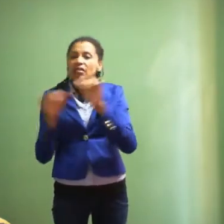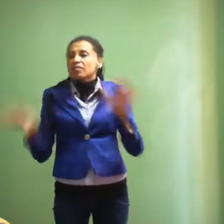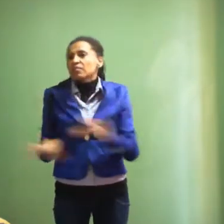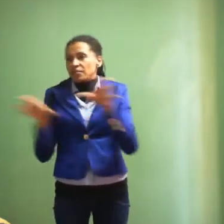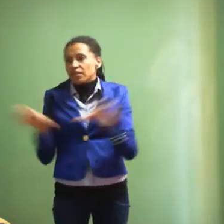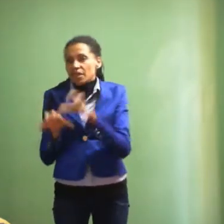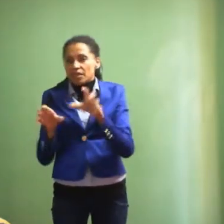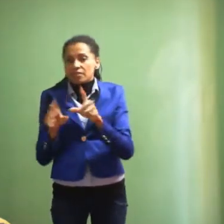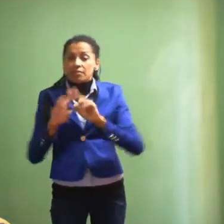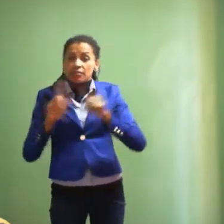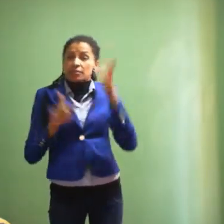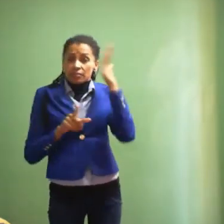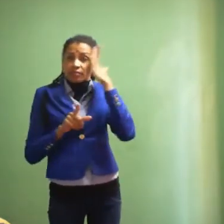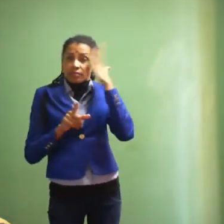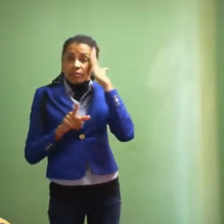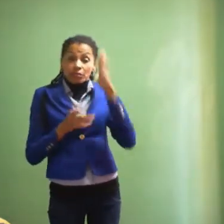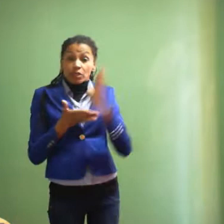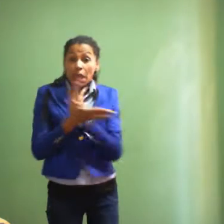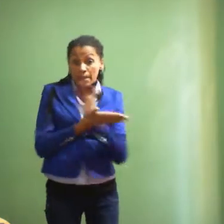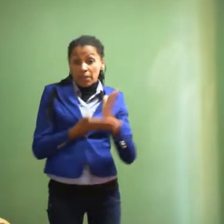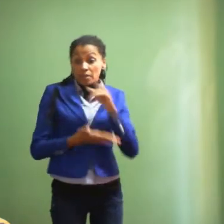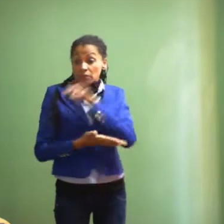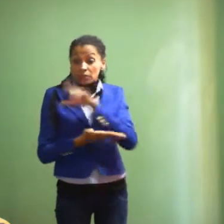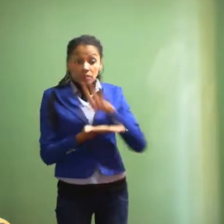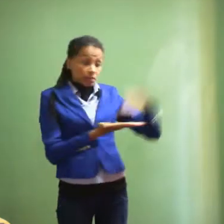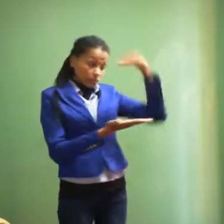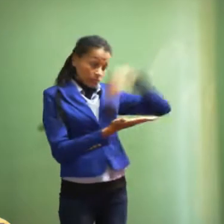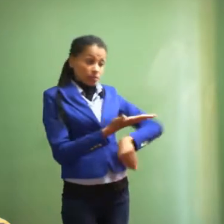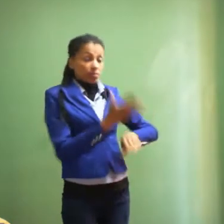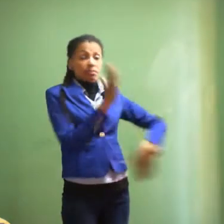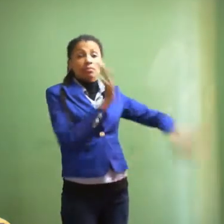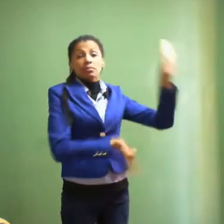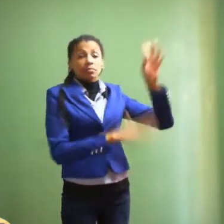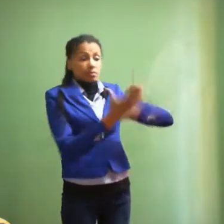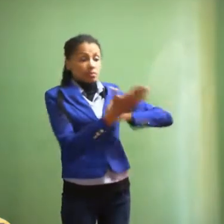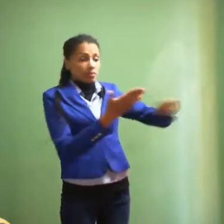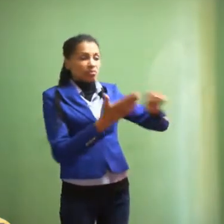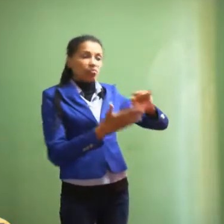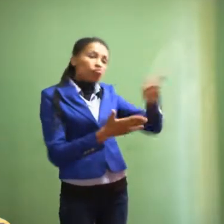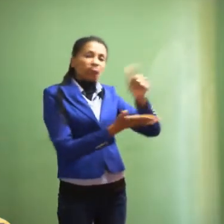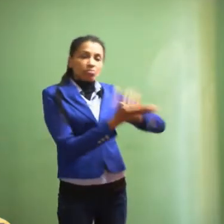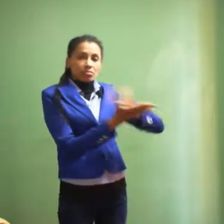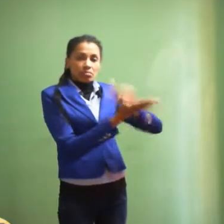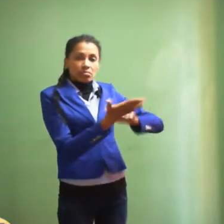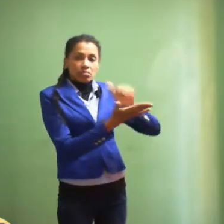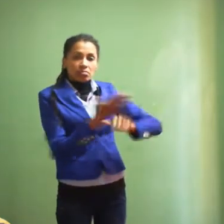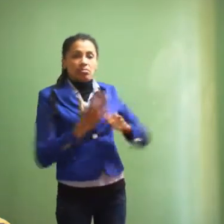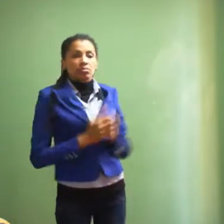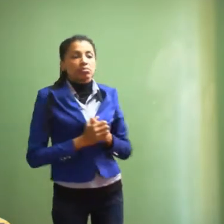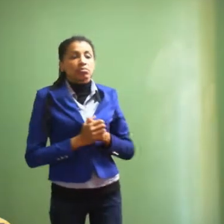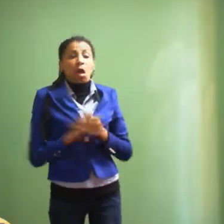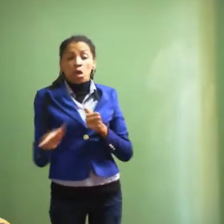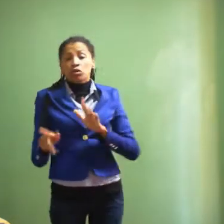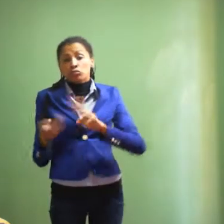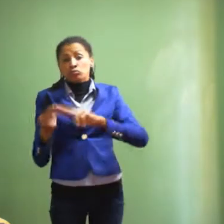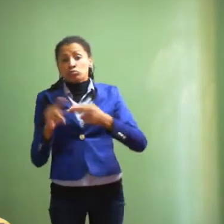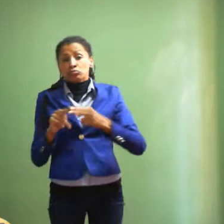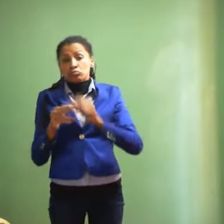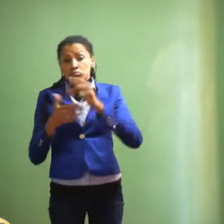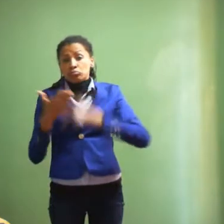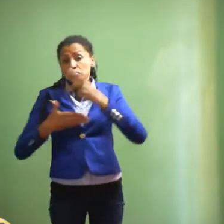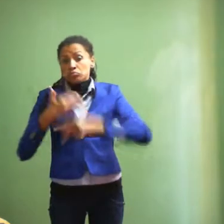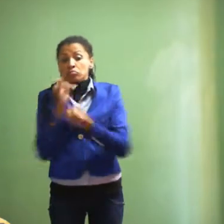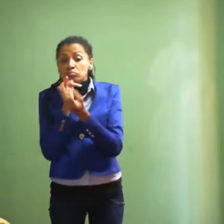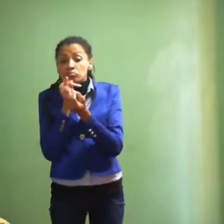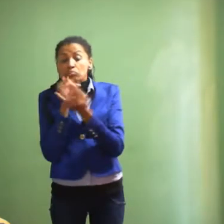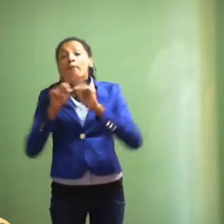decir, está la presencia, hay muchas posibilidades de articular los proyectos pedagógicos, hay muchas opciones de poderla